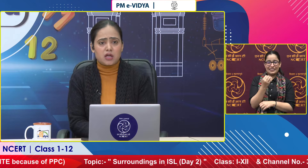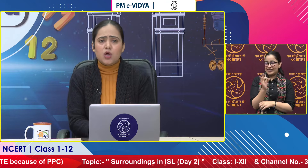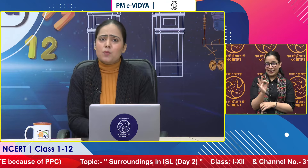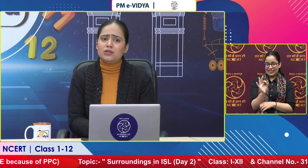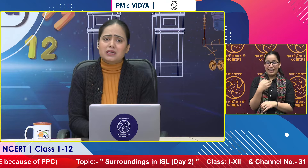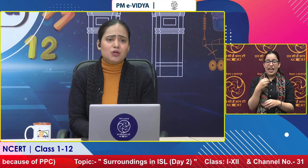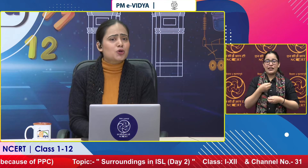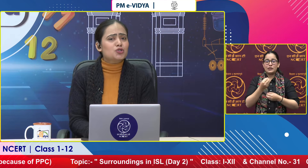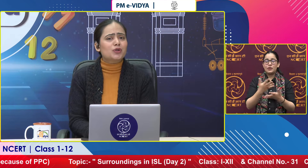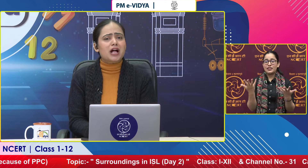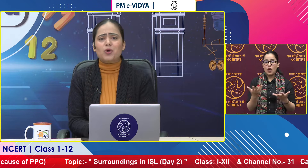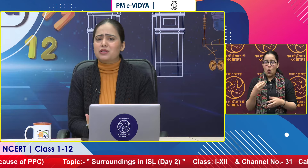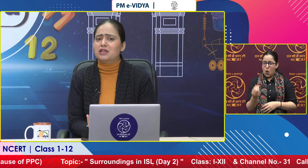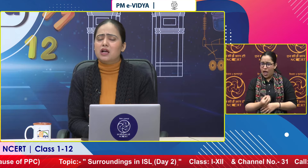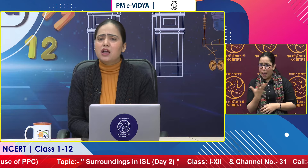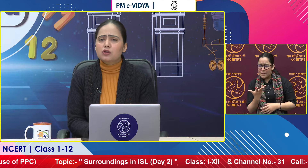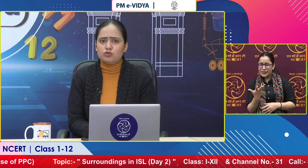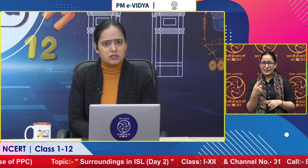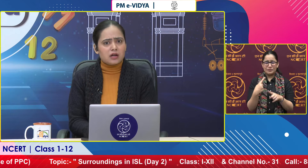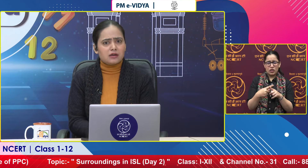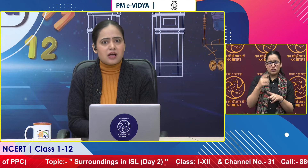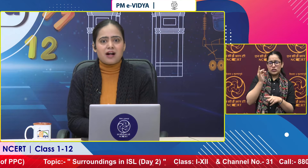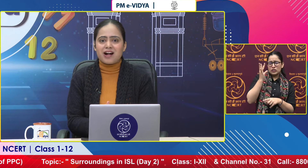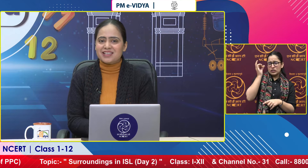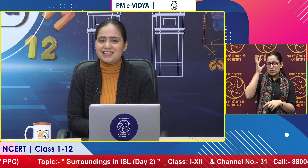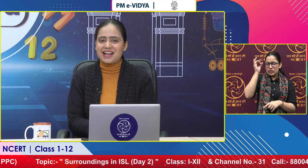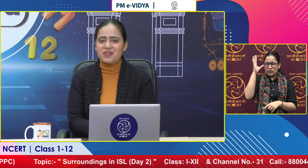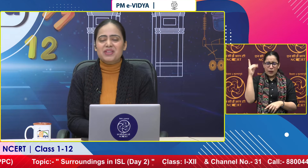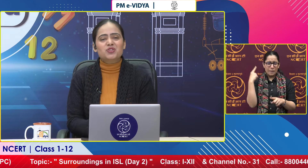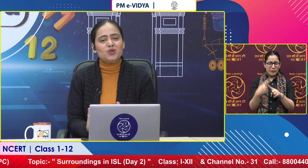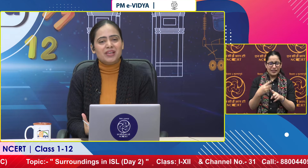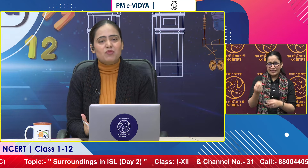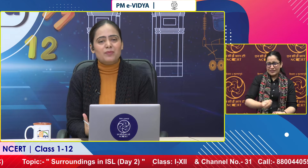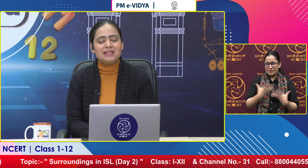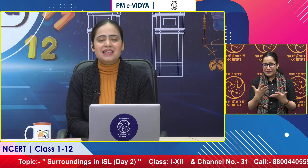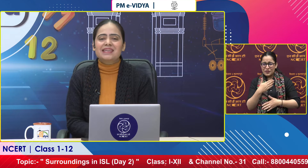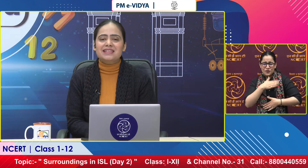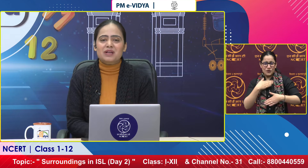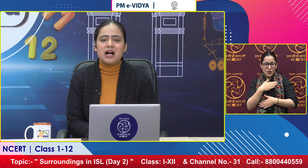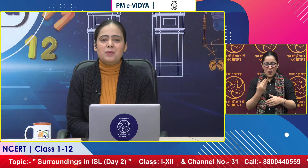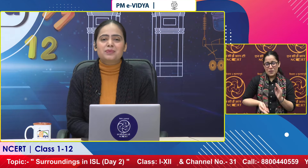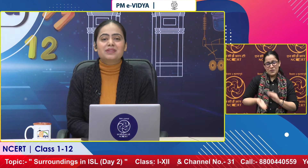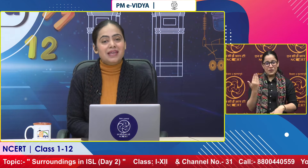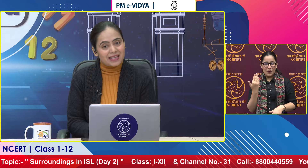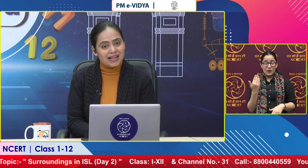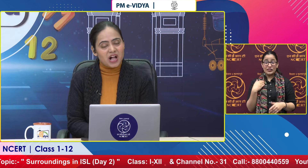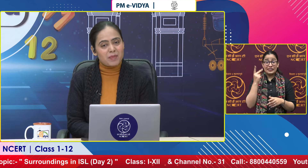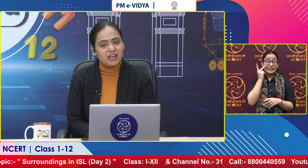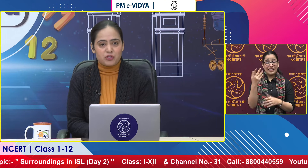हैं। बहुत ज़्यादा खुश होना, बहुत ज़्यादा गुस्सा करना, हंसना, जॉली मोमेंट्स, ये सब आपने देखा हमारे